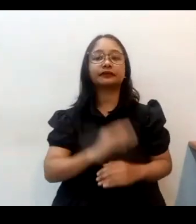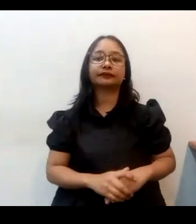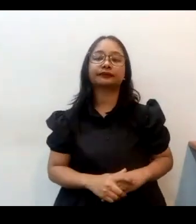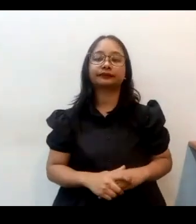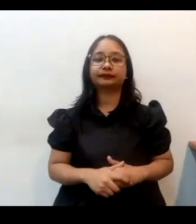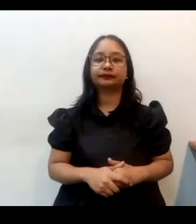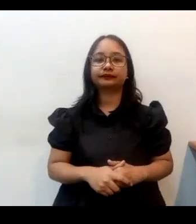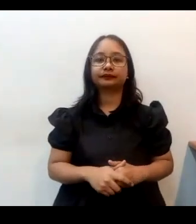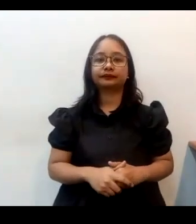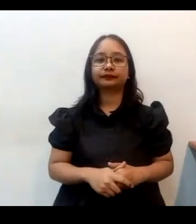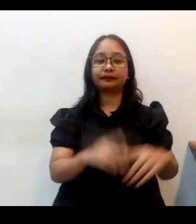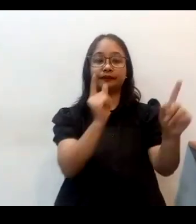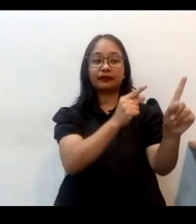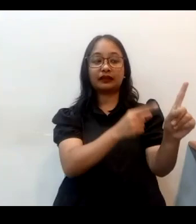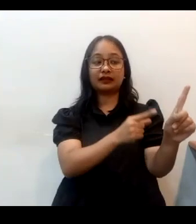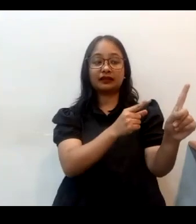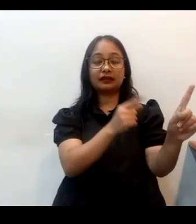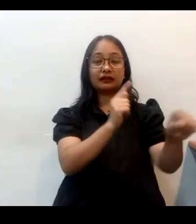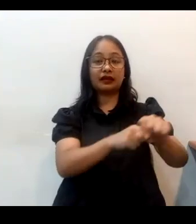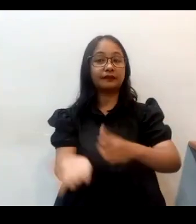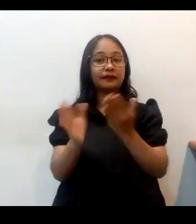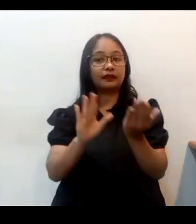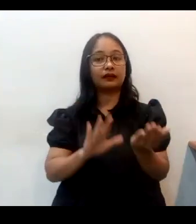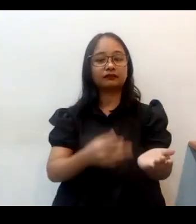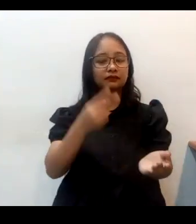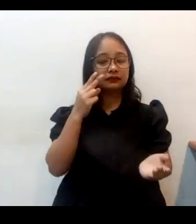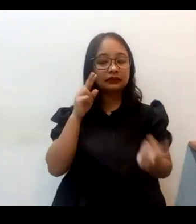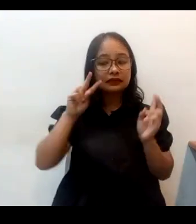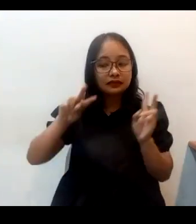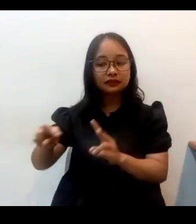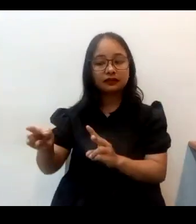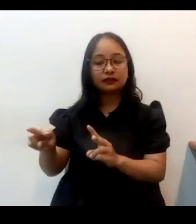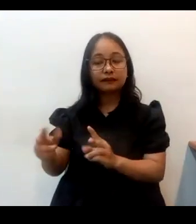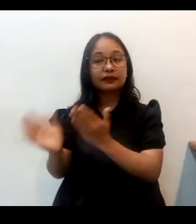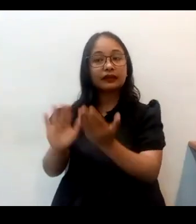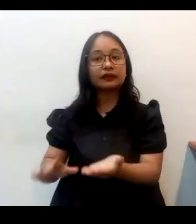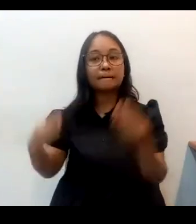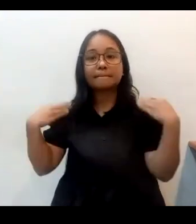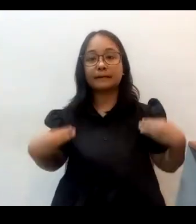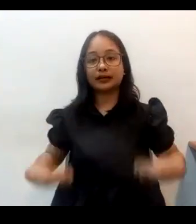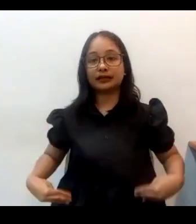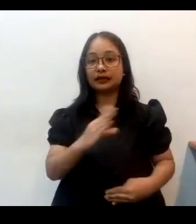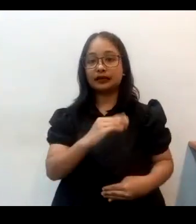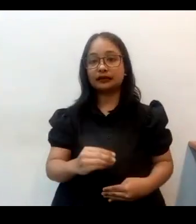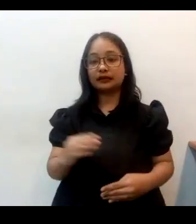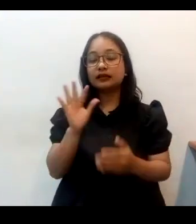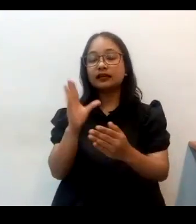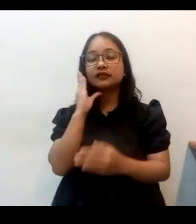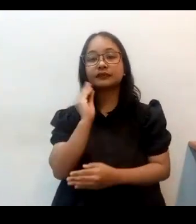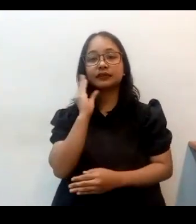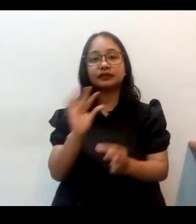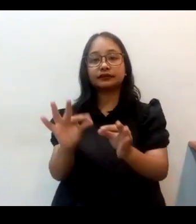experienced spiritual things. Kaya nung siya po'y namatay, nakita niya po yung kanyang patay na katawan at naranasan po yung mga spiritual na bagay. When he